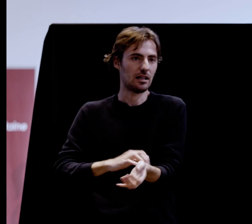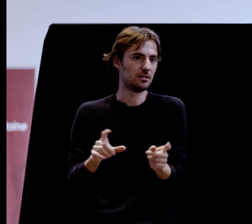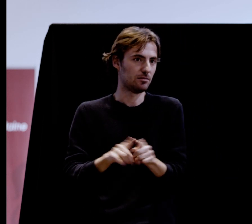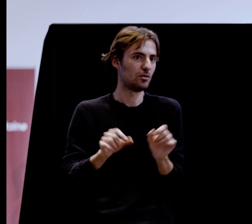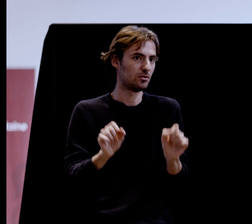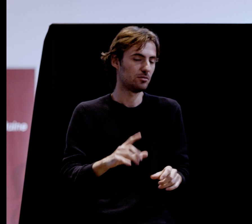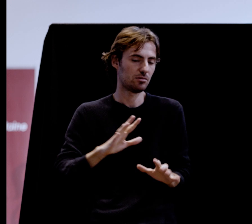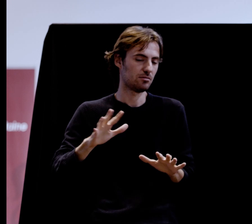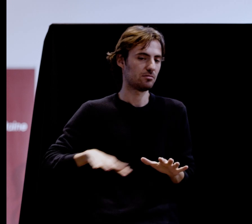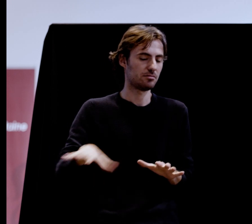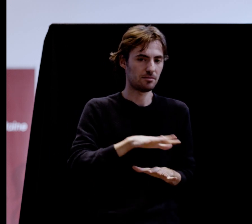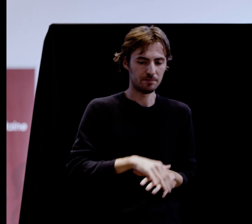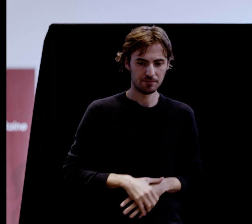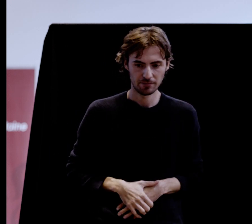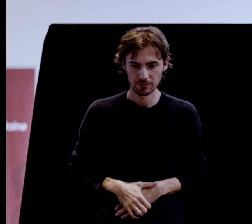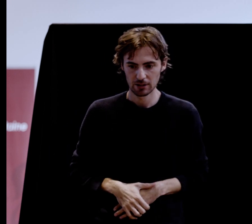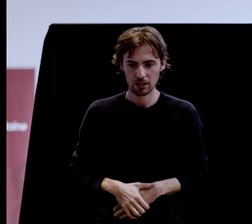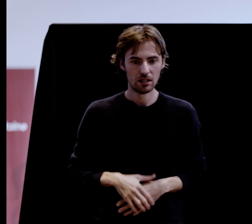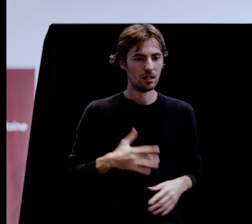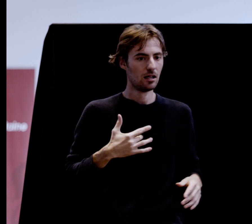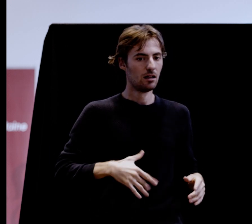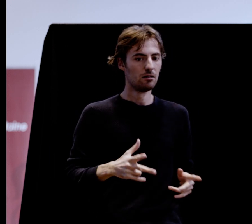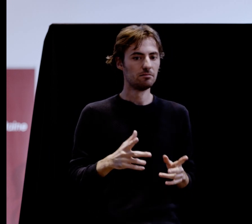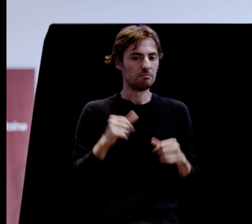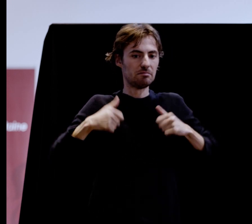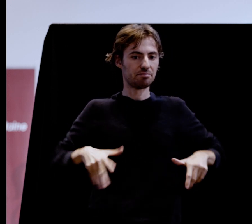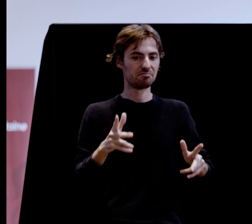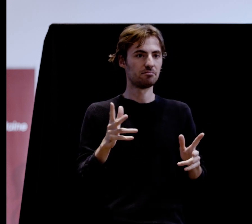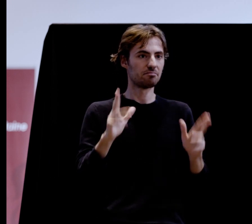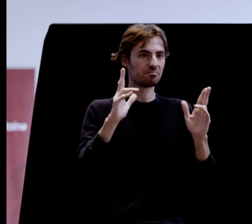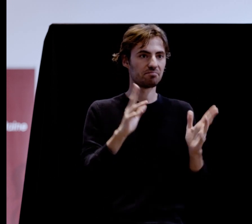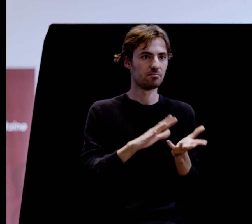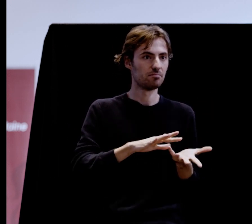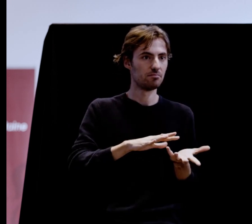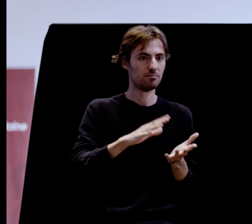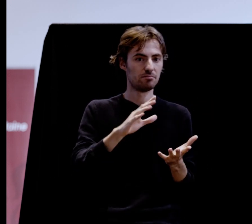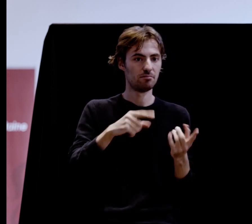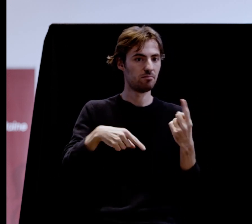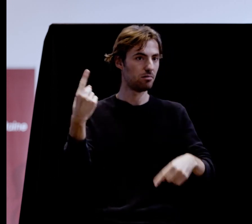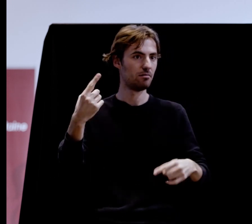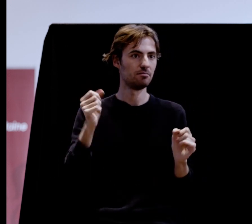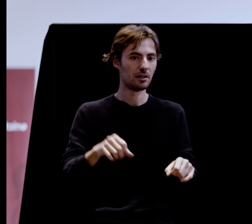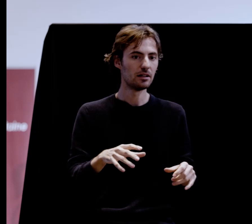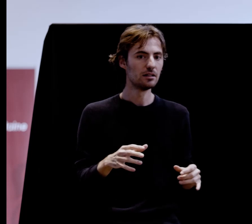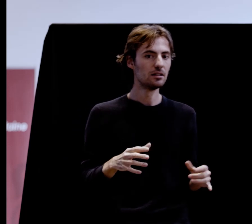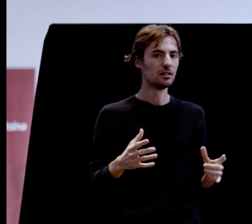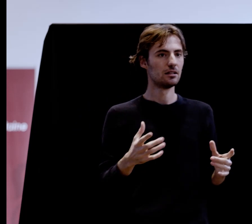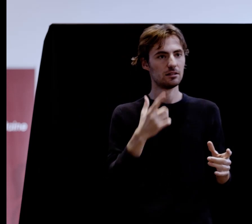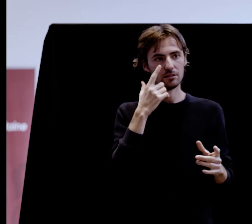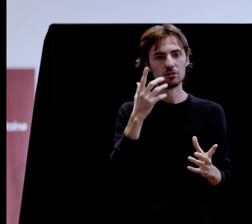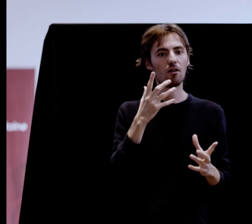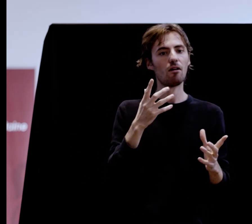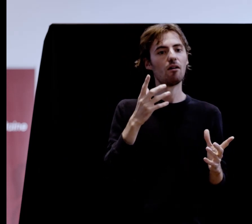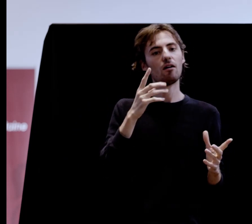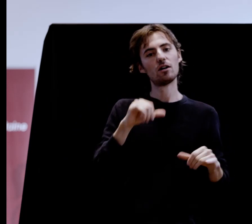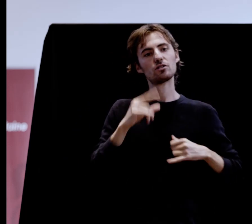pour tout le monde. C'est une période de transformation, la puberté. Donc ça peut être en décalage chez certaines jeunes filles avec leur maturité